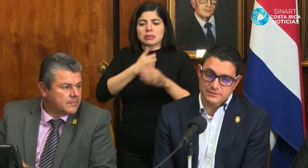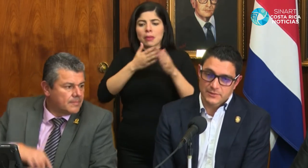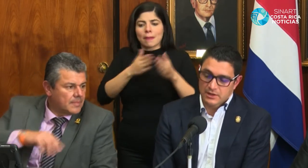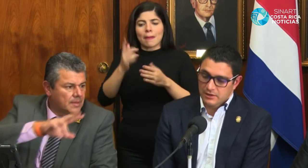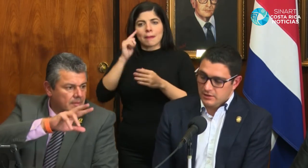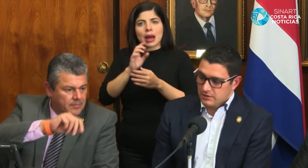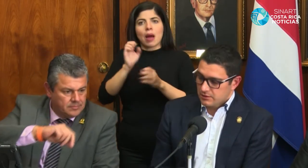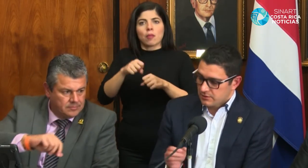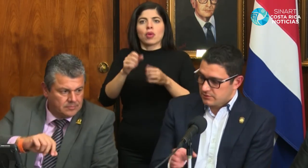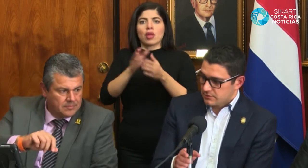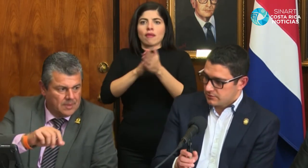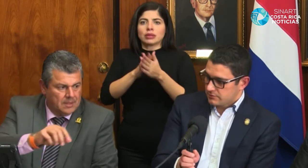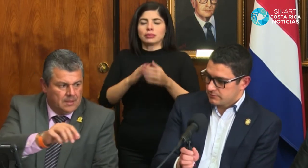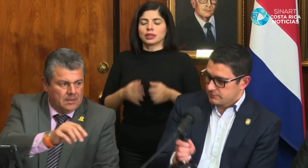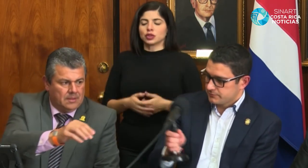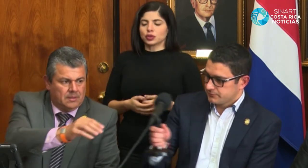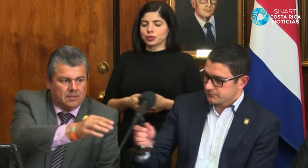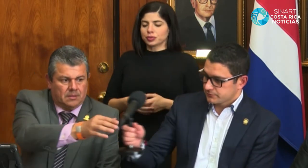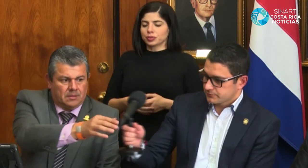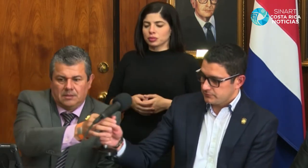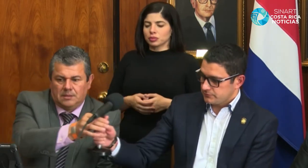lavárselas.